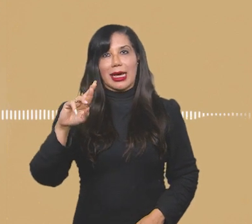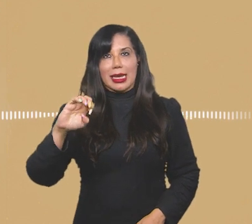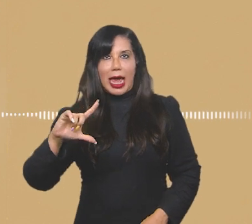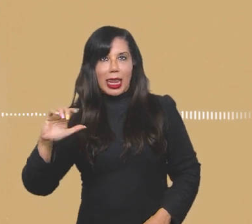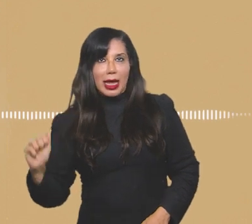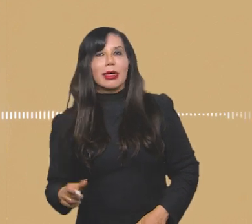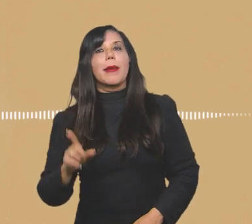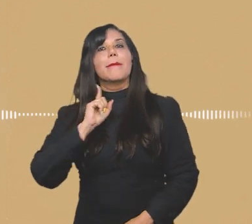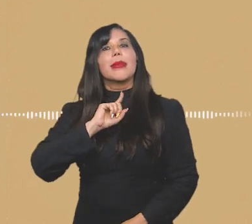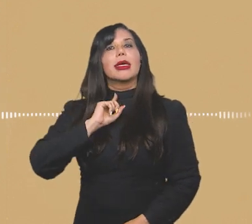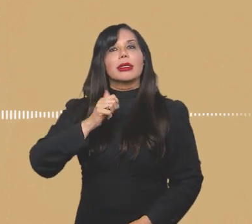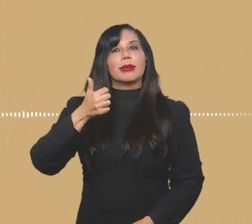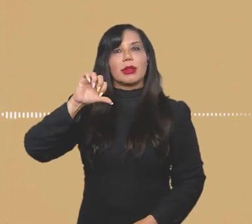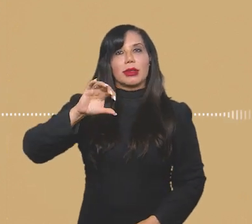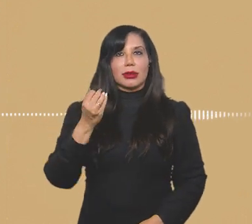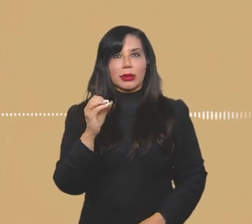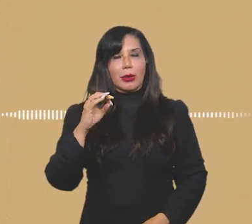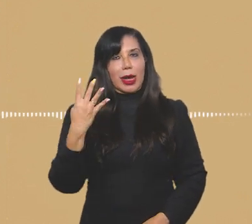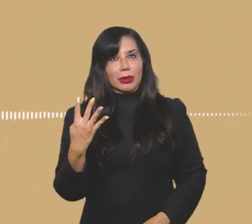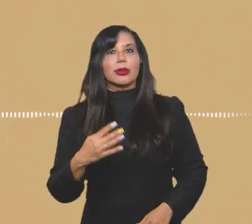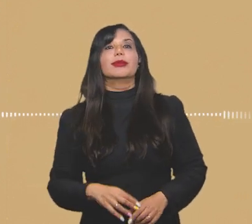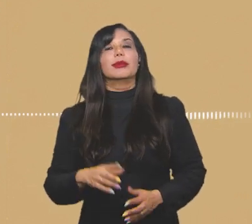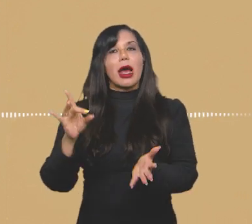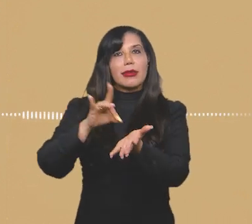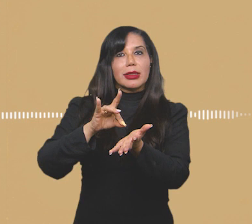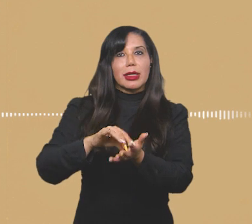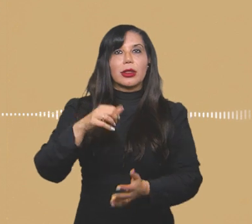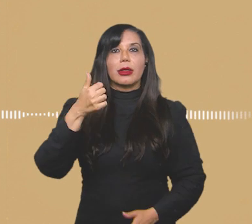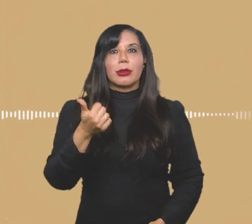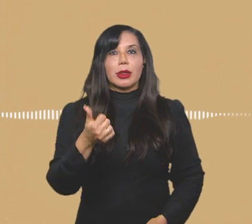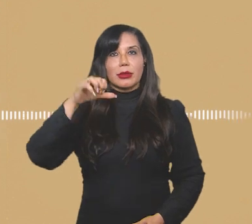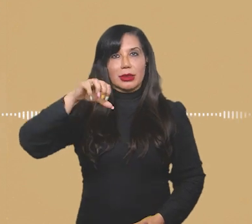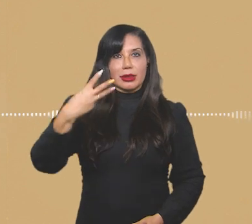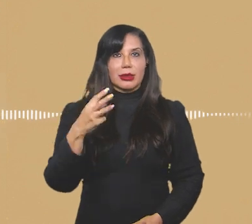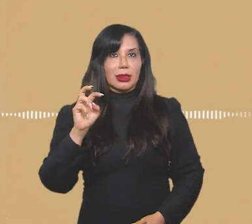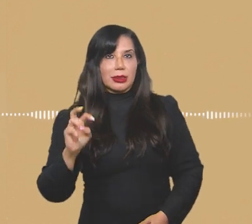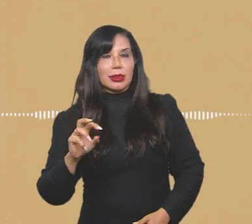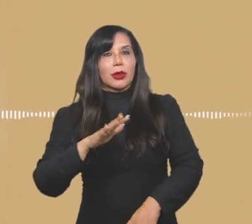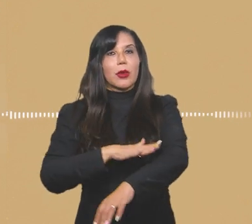1929, O Tagarela. Minas Gerais, 1904, A Verdade.